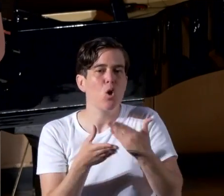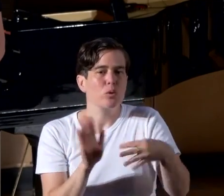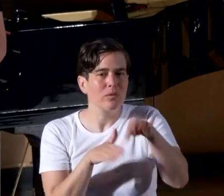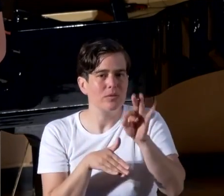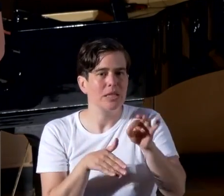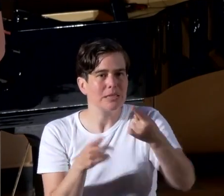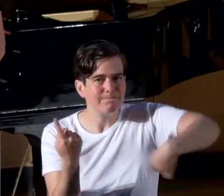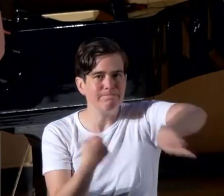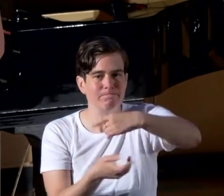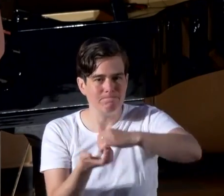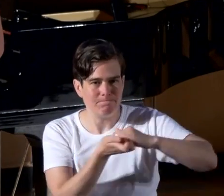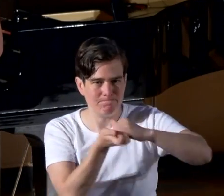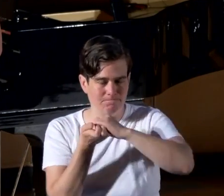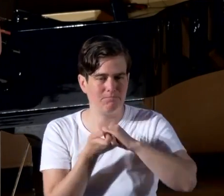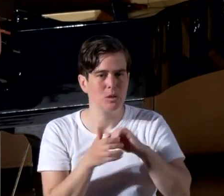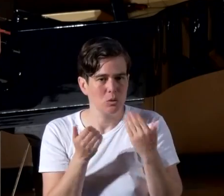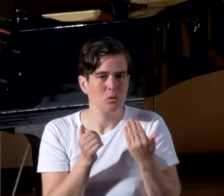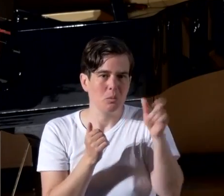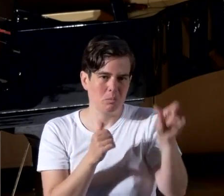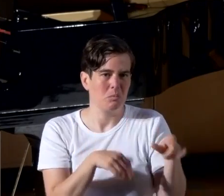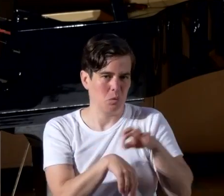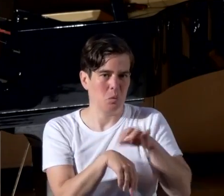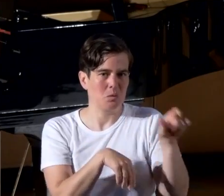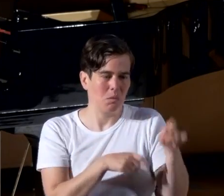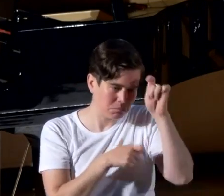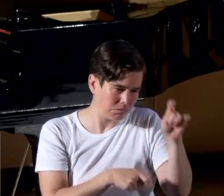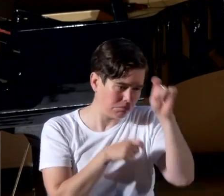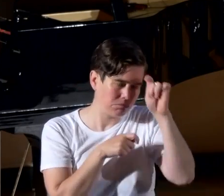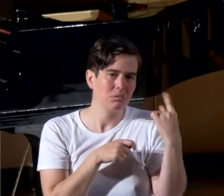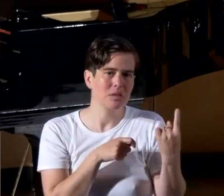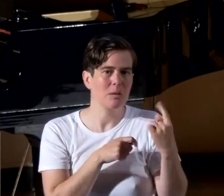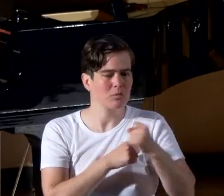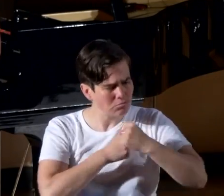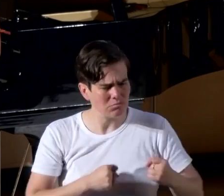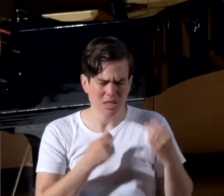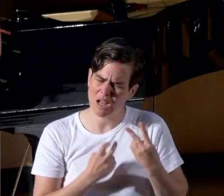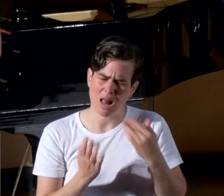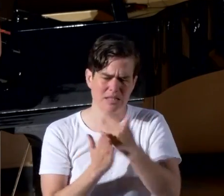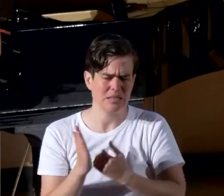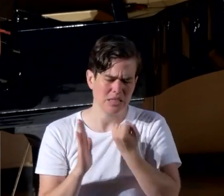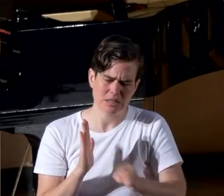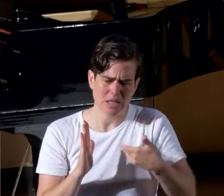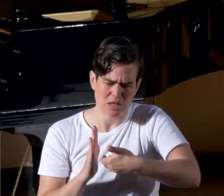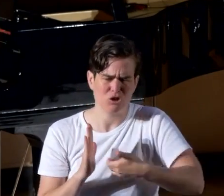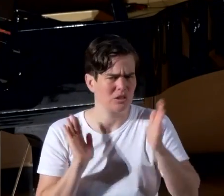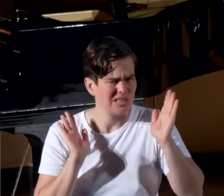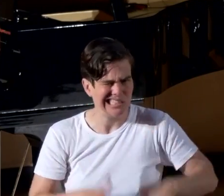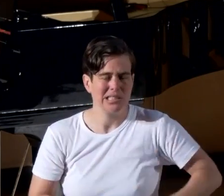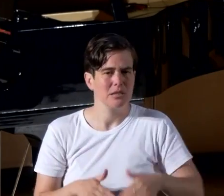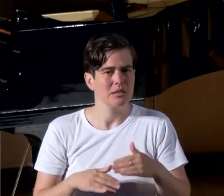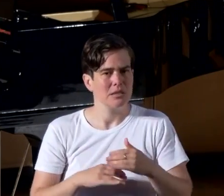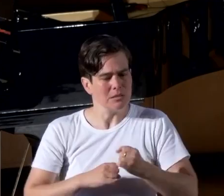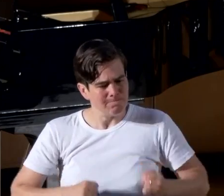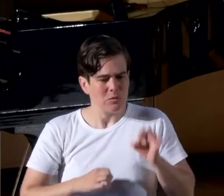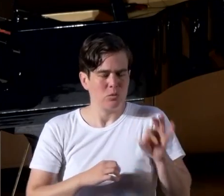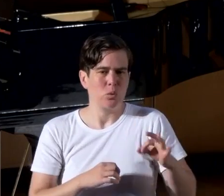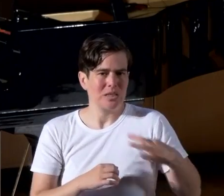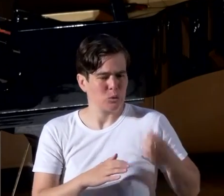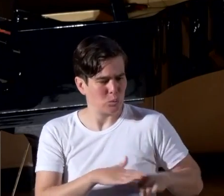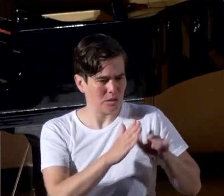Lösung, so konsequent wie er. Wir brauchen mehr Menschen, die mal den Rücken gerade machen, die sich ins Fadenkreuz stellen, um etwas zu